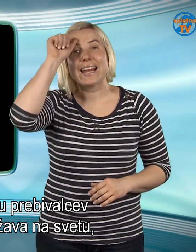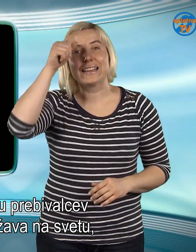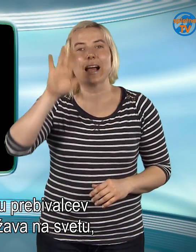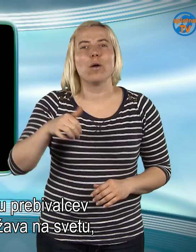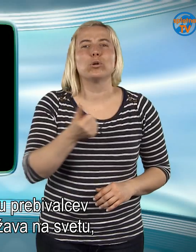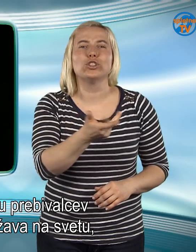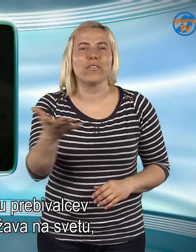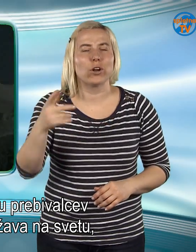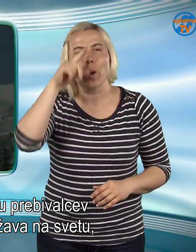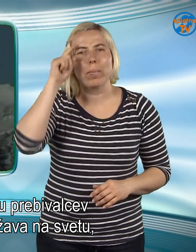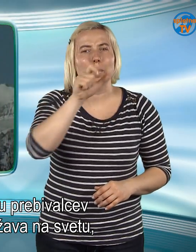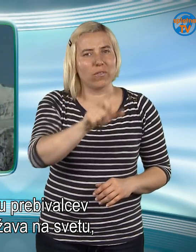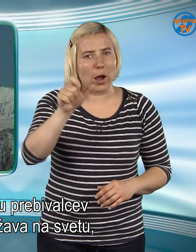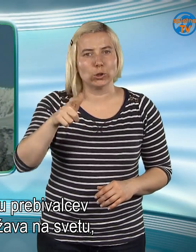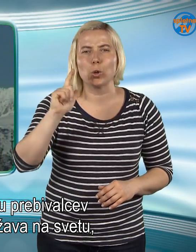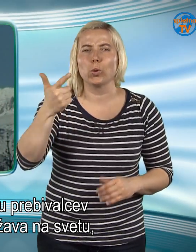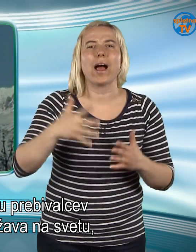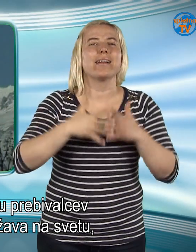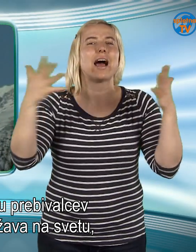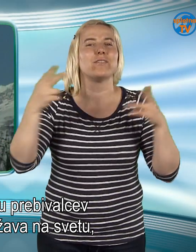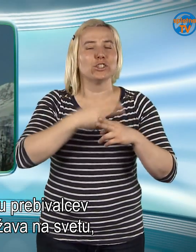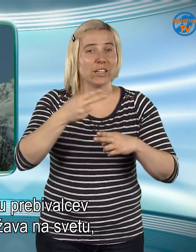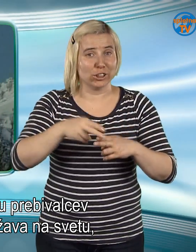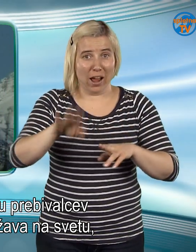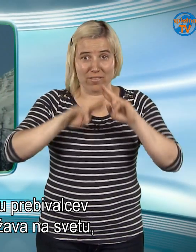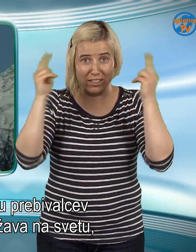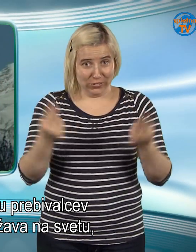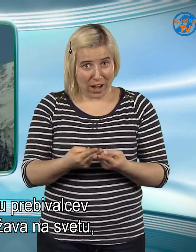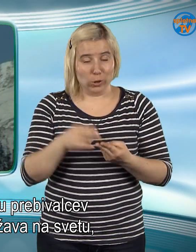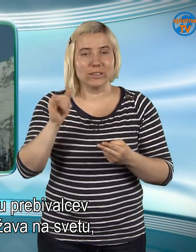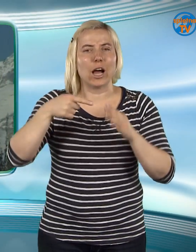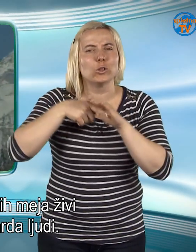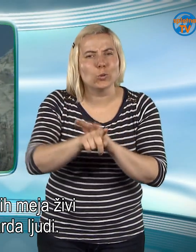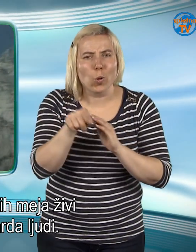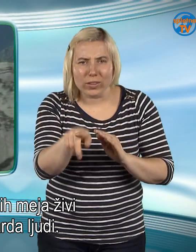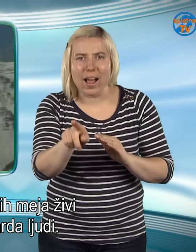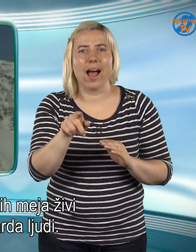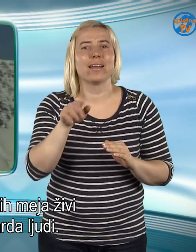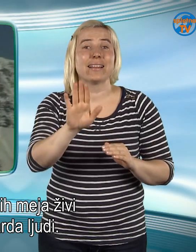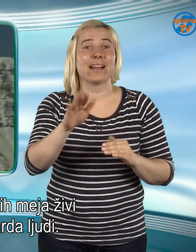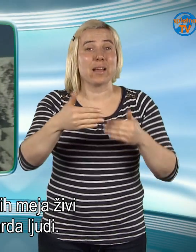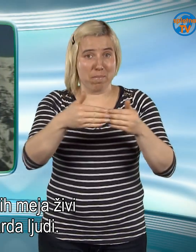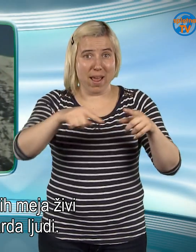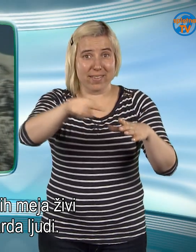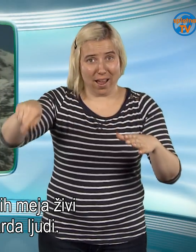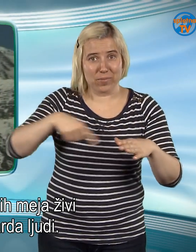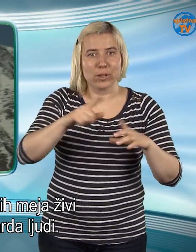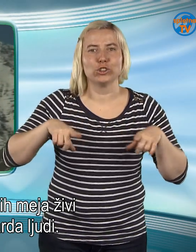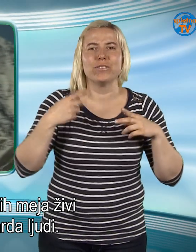Indija je po številu prebivalcev druga največja država na svetu, saj znotraj njenih meja živi več kot milijarda